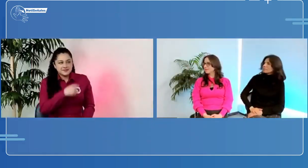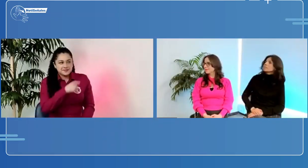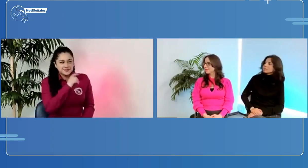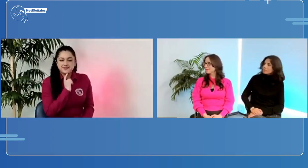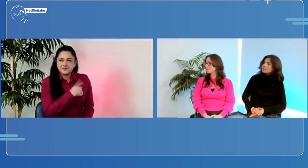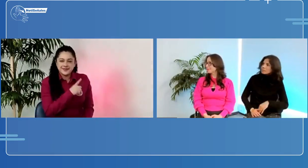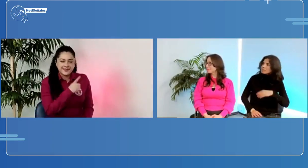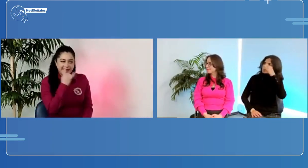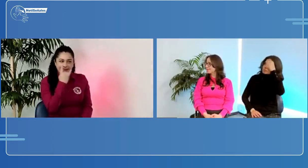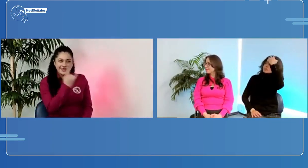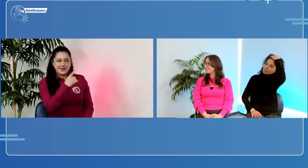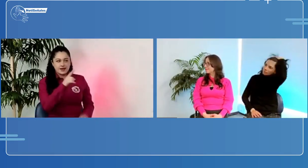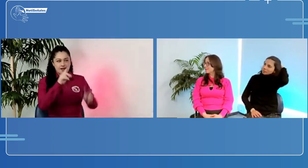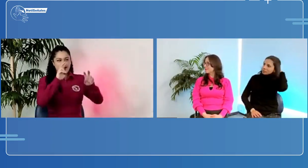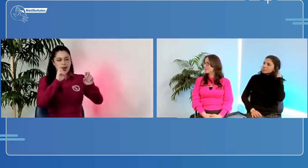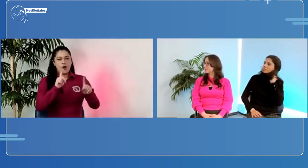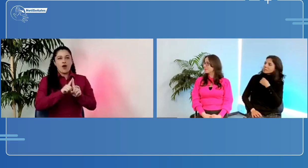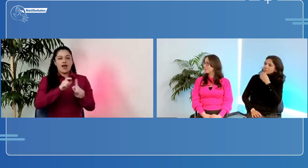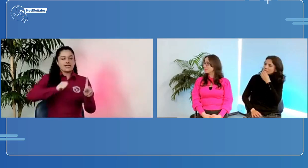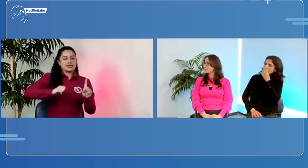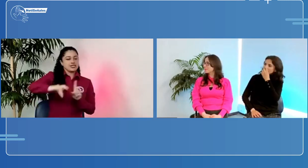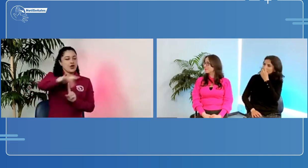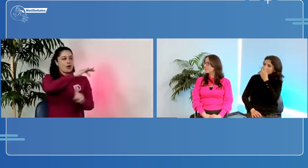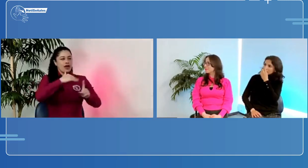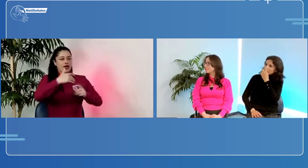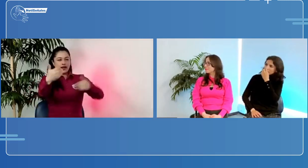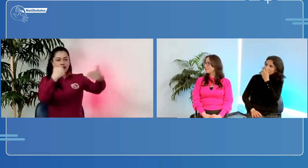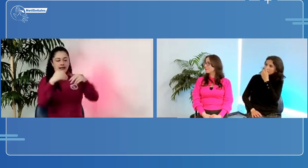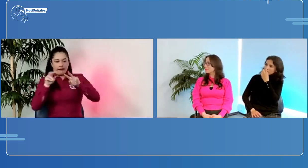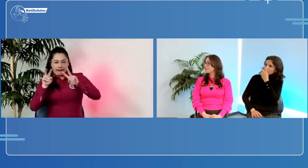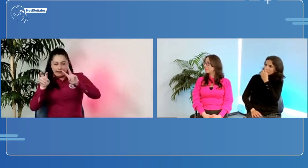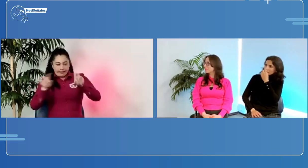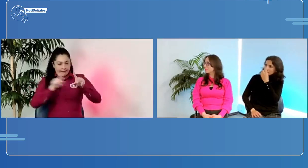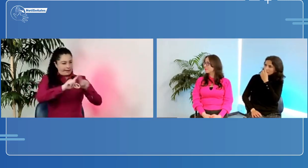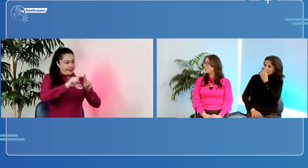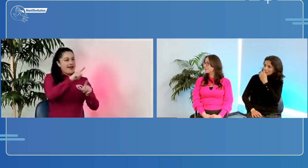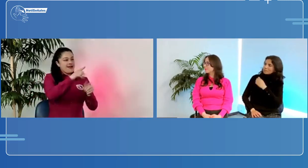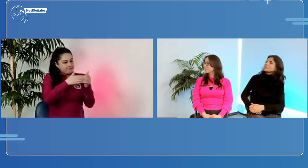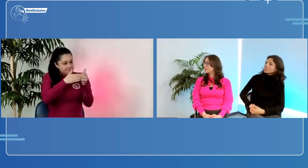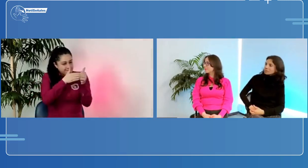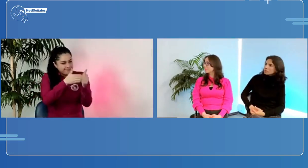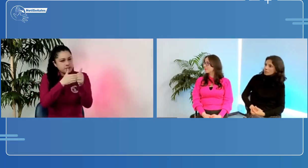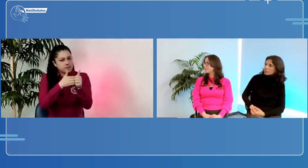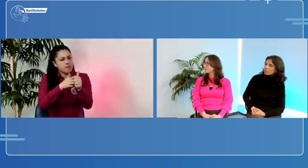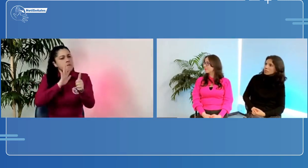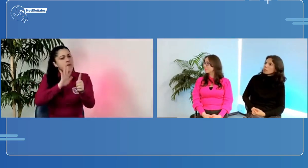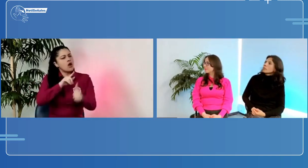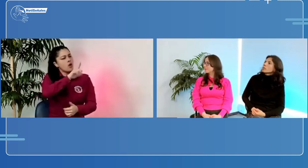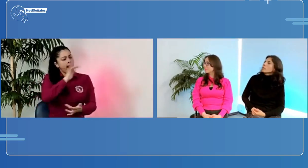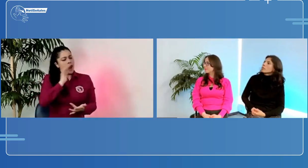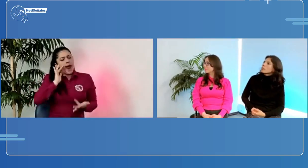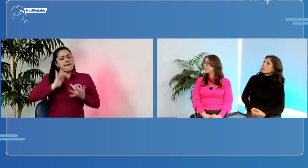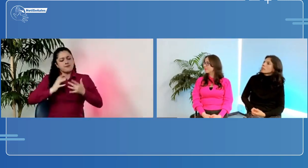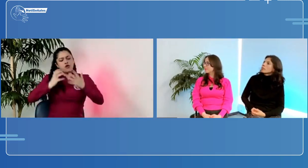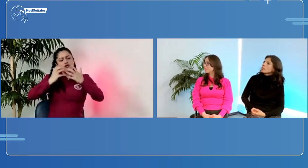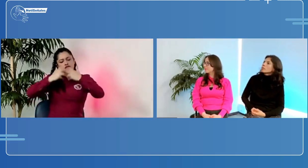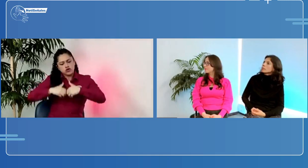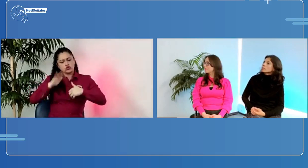debe dirigirse. Qué interesante, porque es un contexto sobre las que nos cuenta, sobre las personas que van y la guía que se les puede